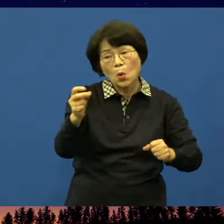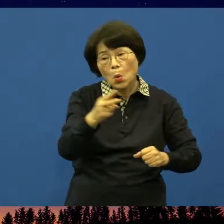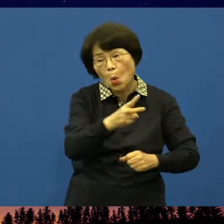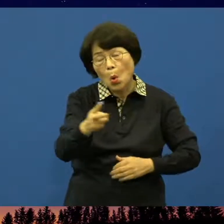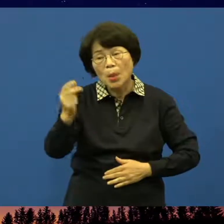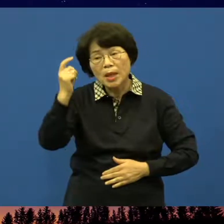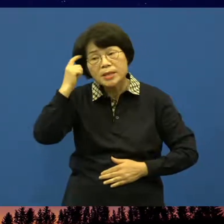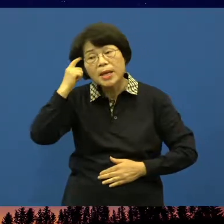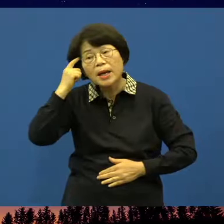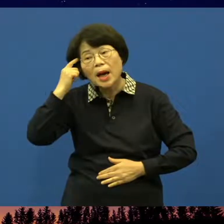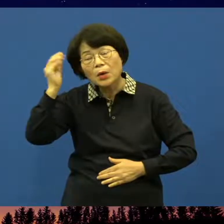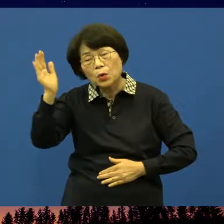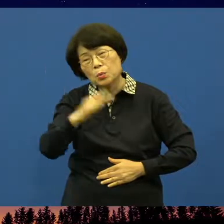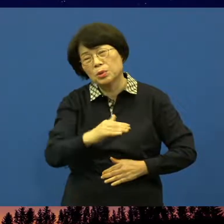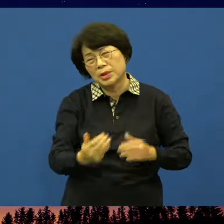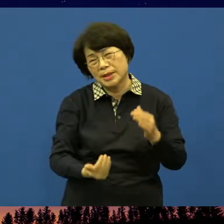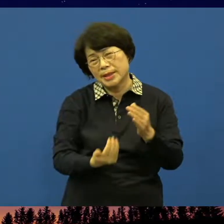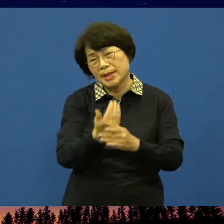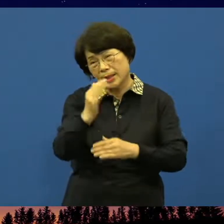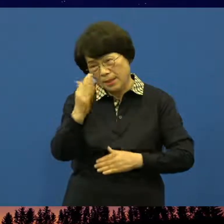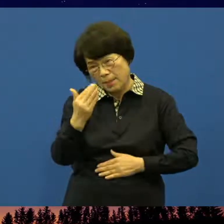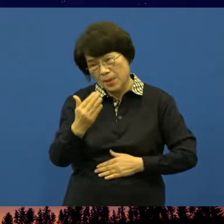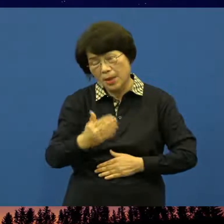그냥 행동이 나온 게 아니라 생각한 겁니다.